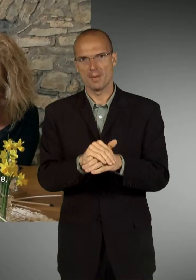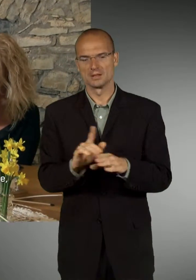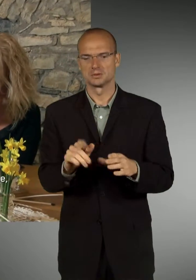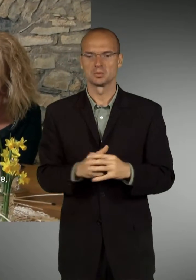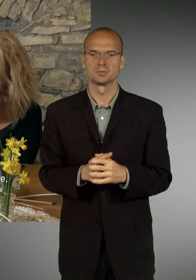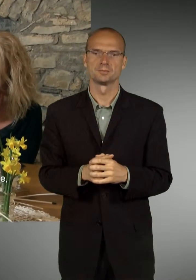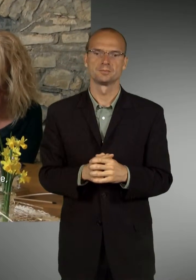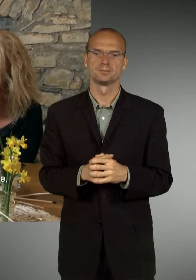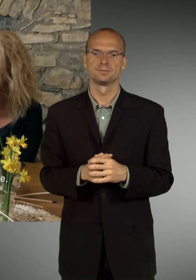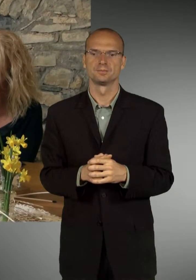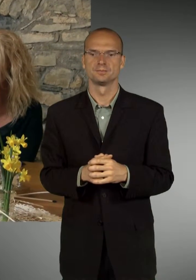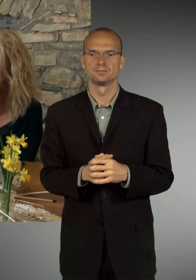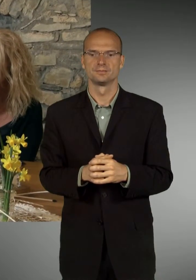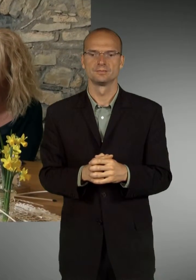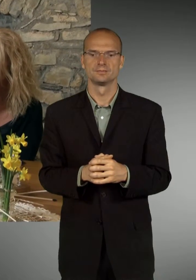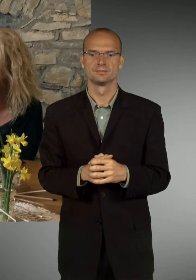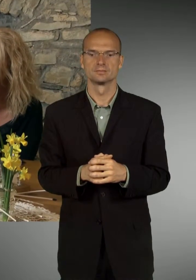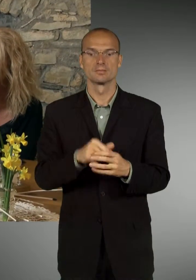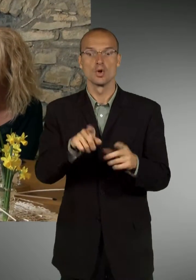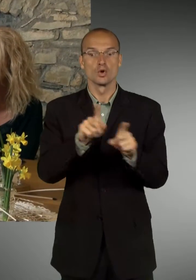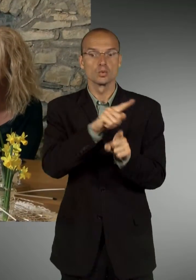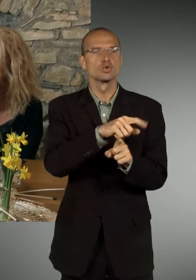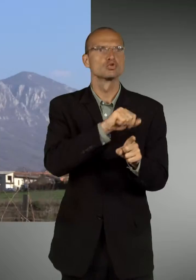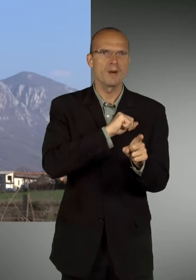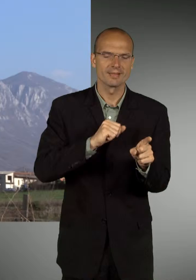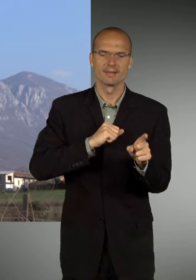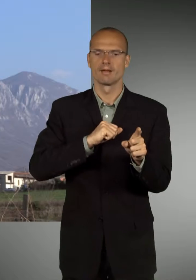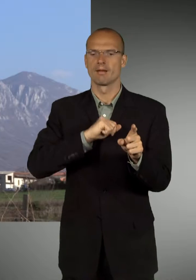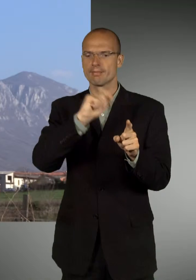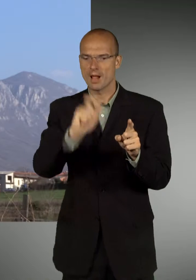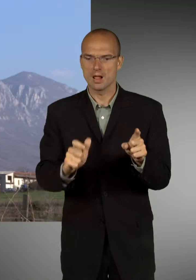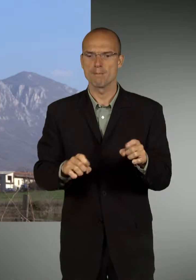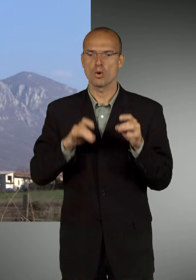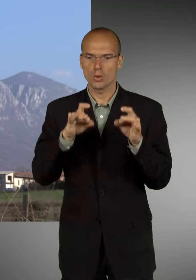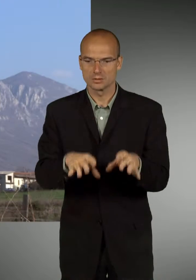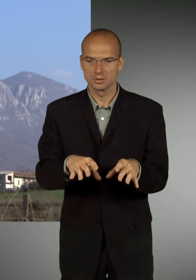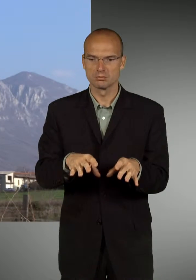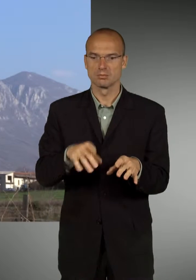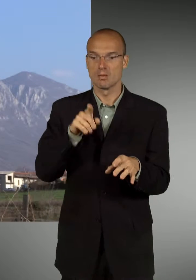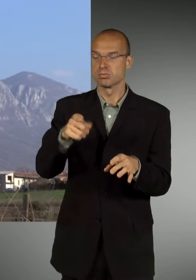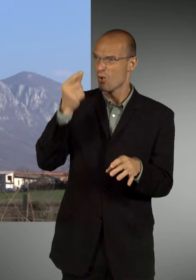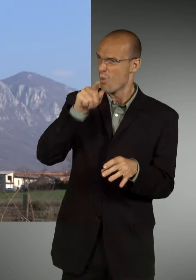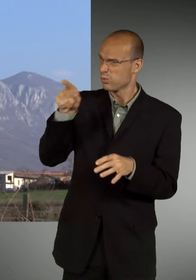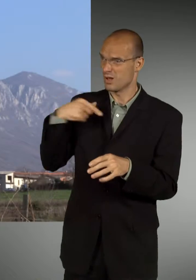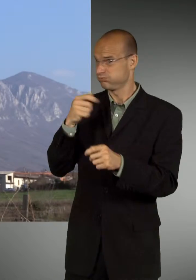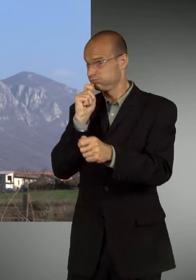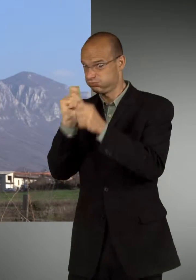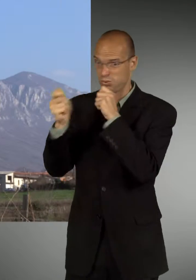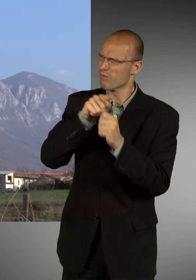sono riuscito a vedere. Sia Italia, Spagna e Portogallo, da quello che ho